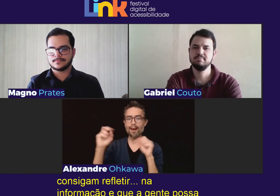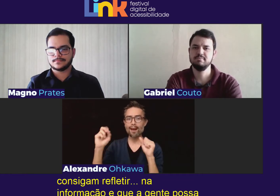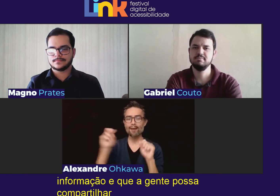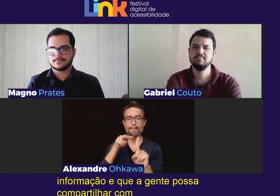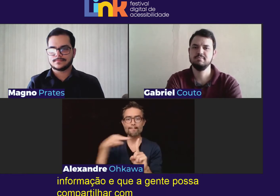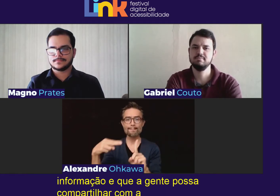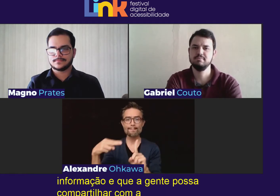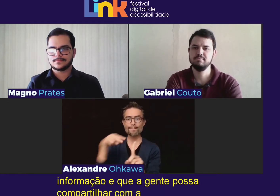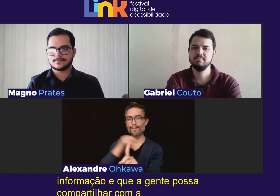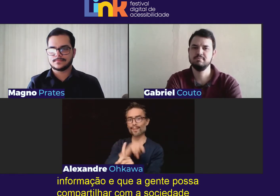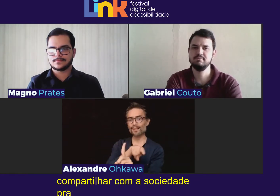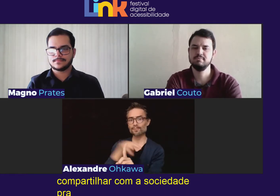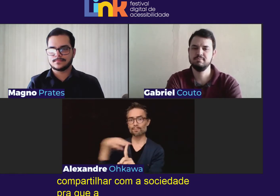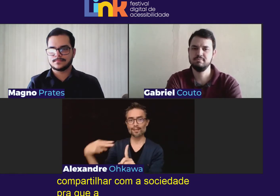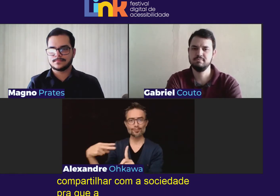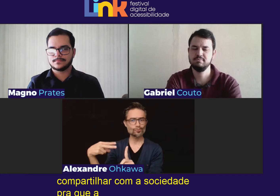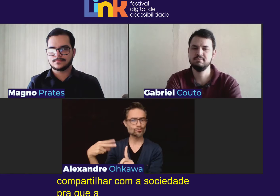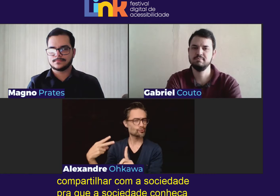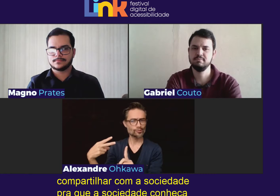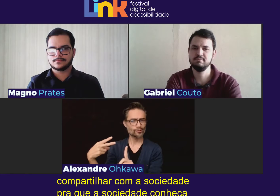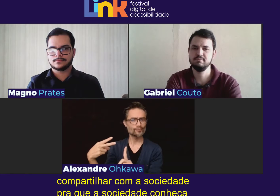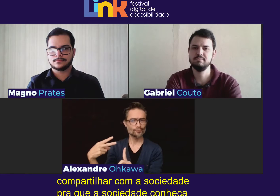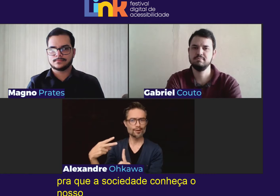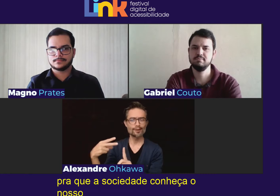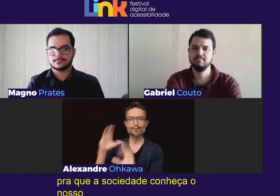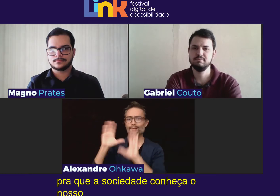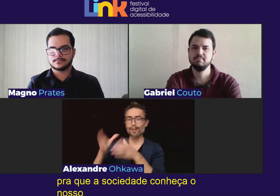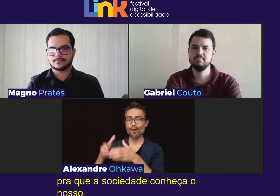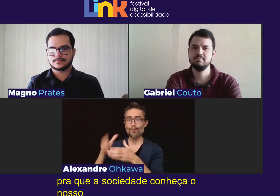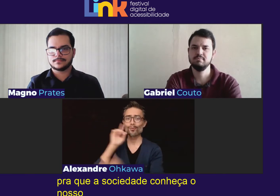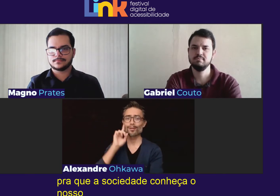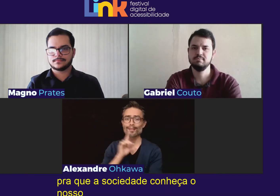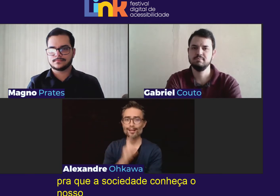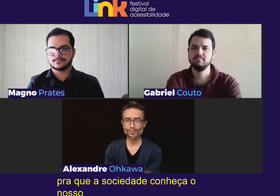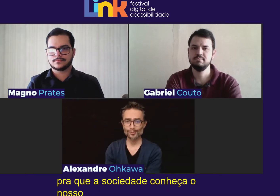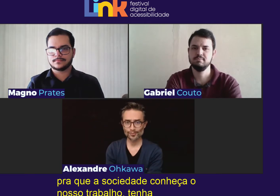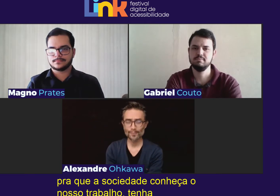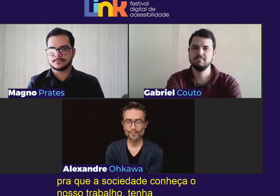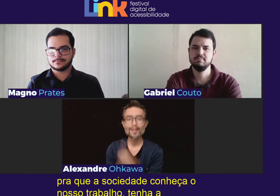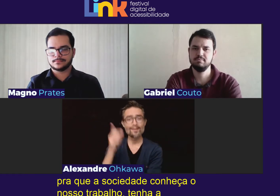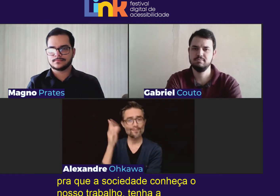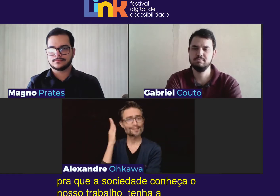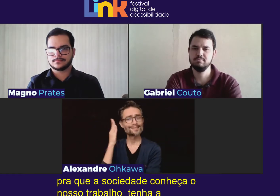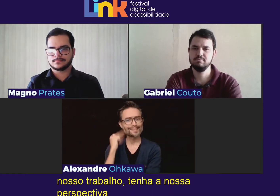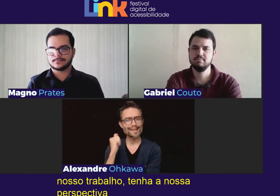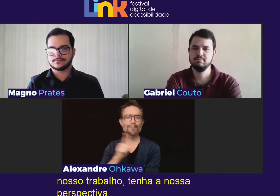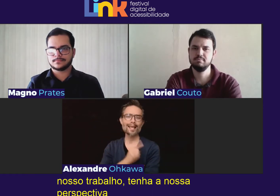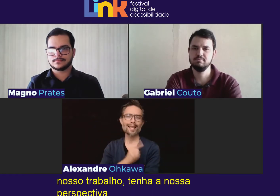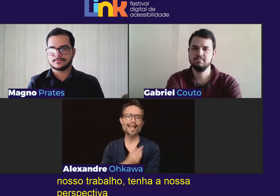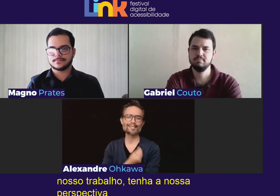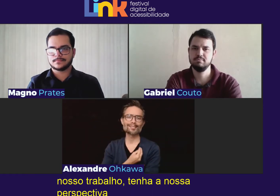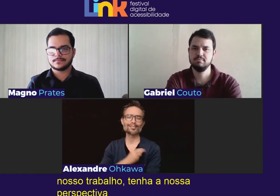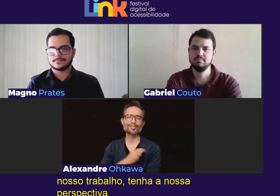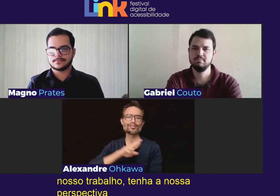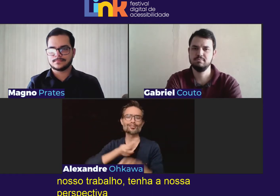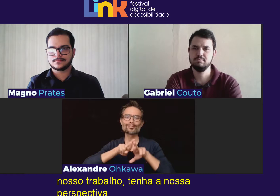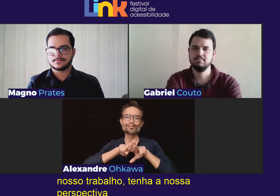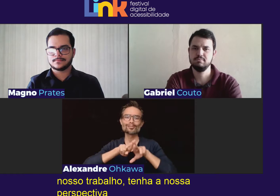sociedade conheça o nosso trabalho, tenha a nossa perspectiva, né, como é que é a vida do surdo, porque